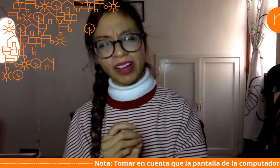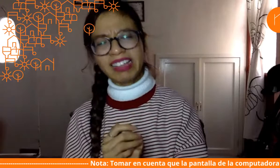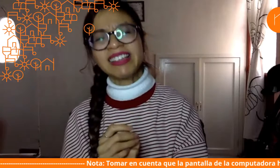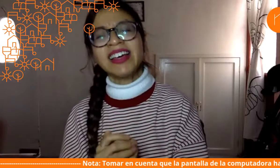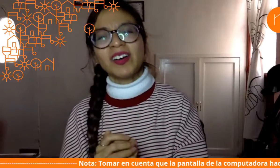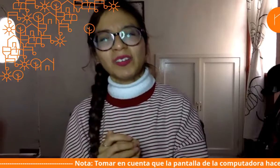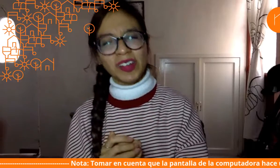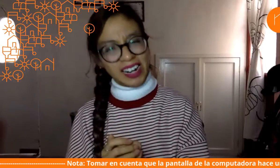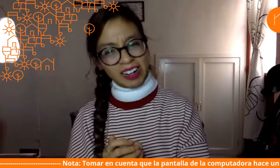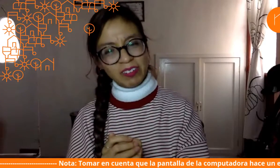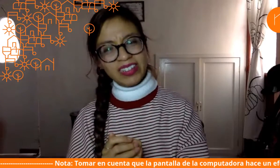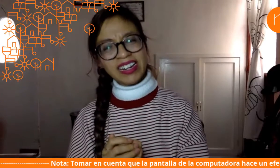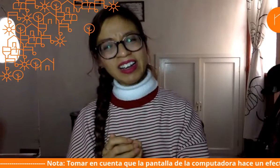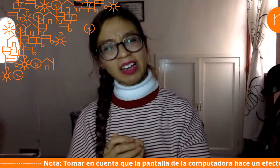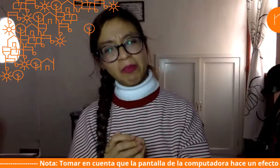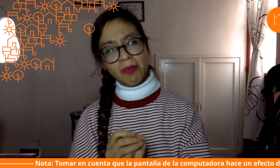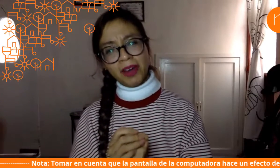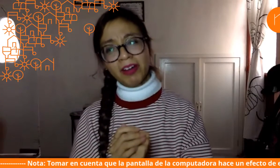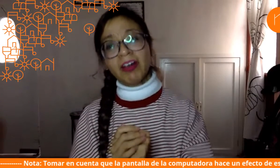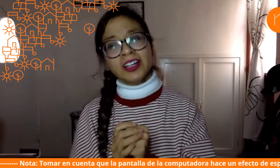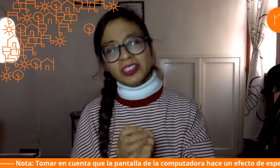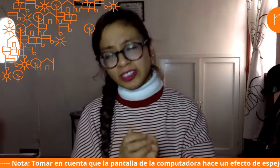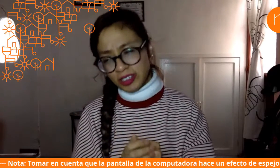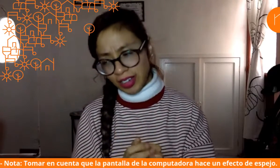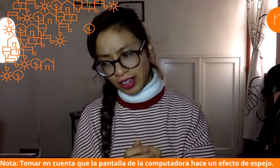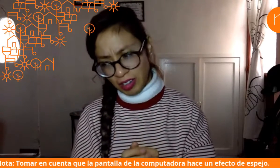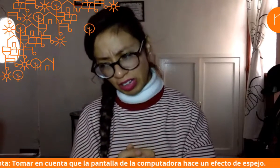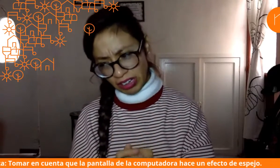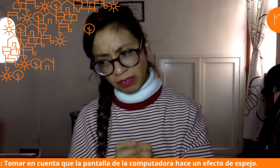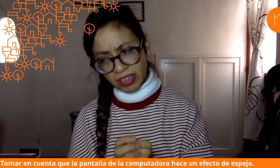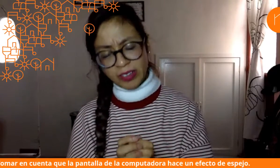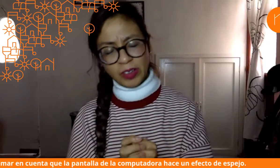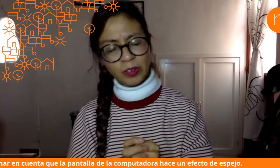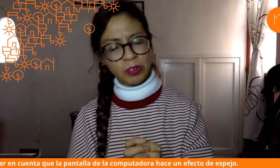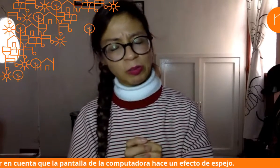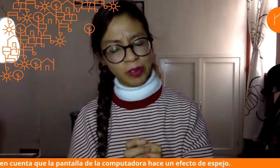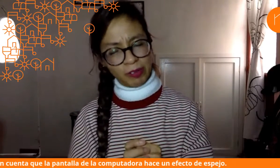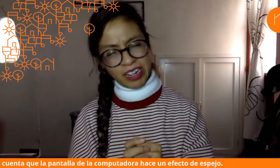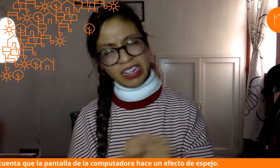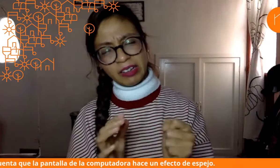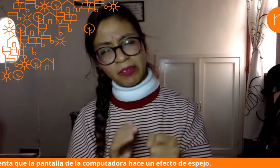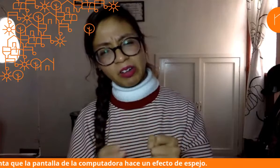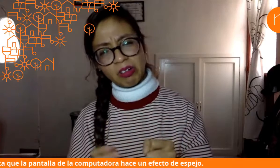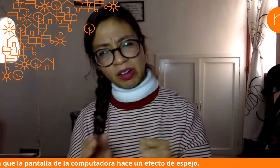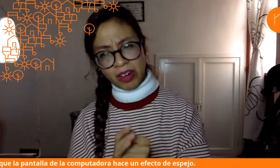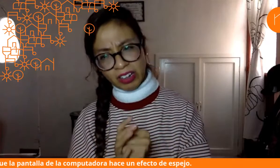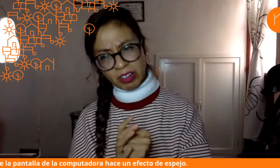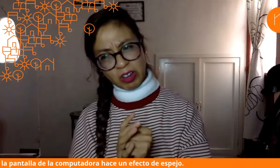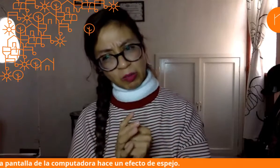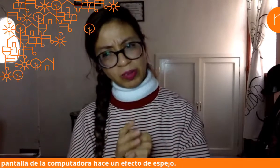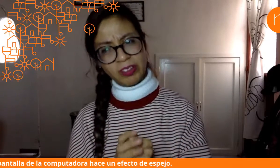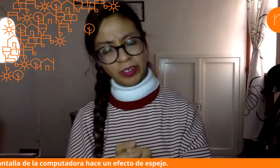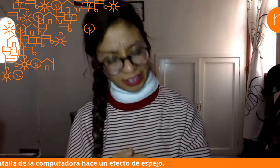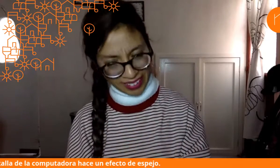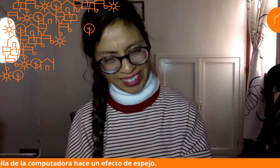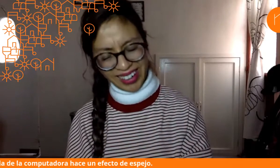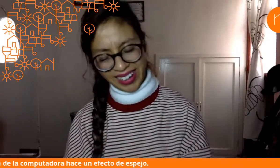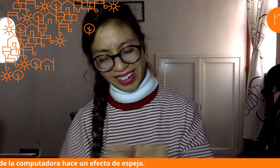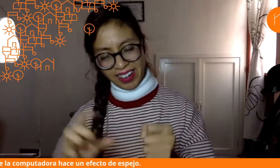Paz por el comentario que me mandó. Yo también soy tu super fan y te mando un abrazo y un besote.